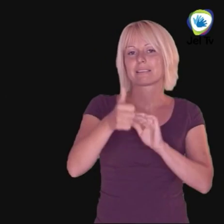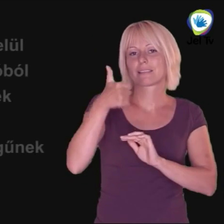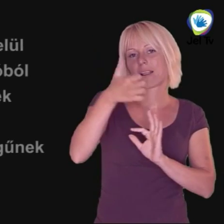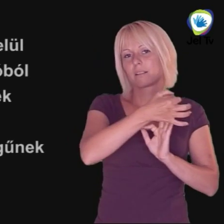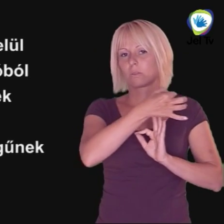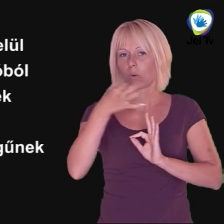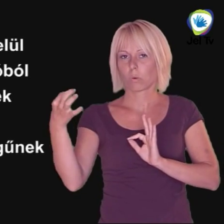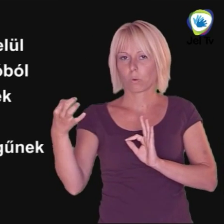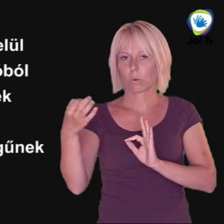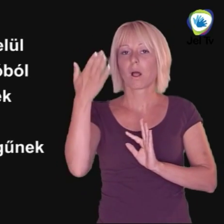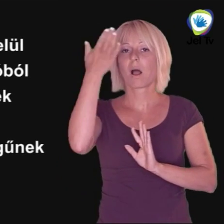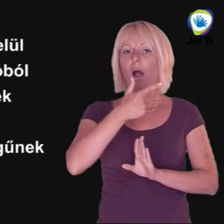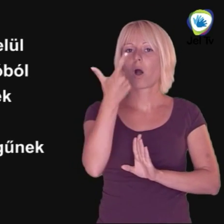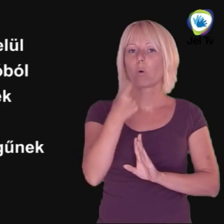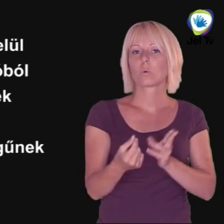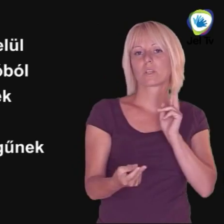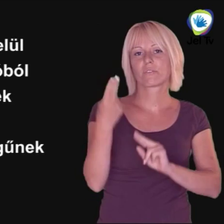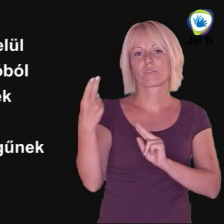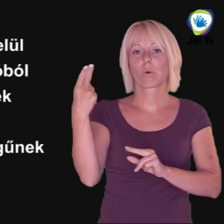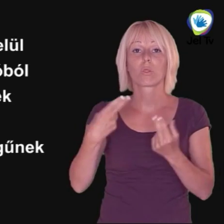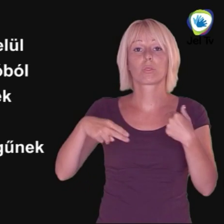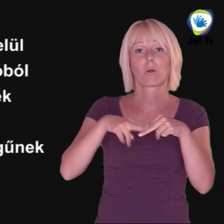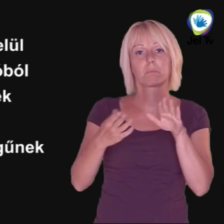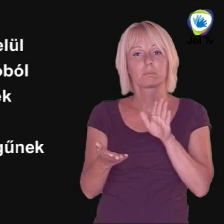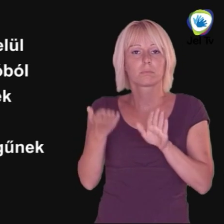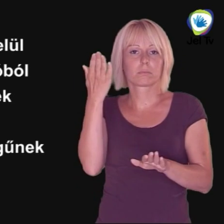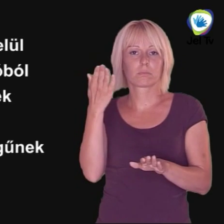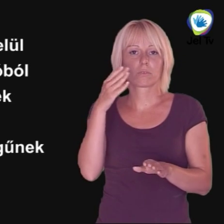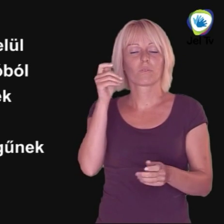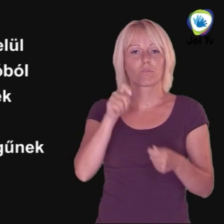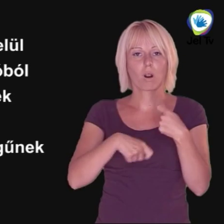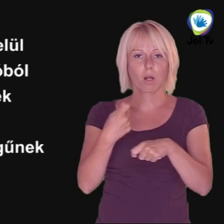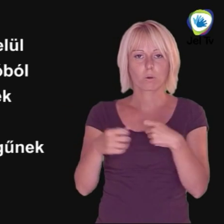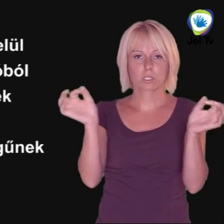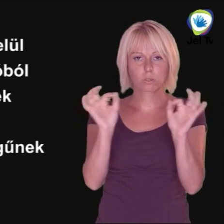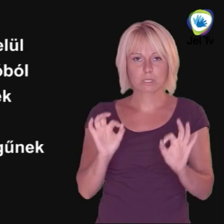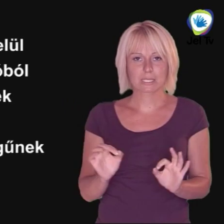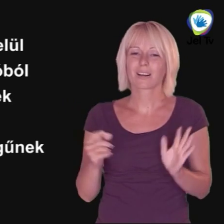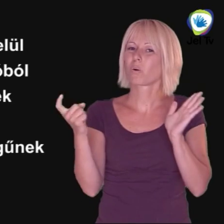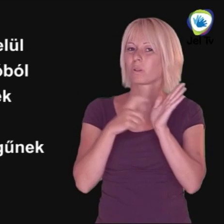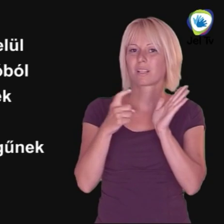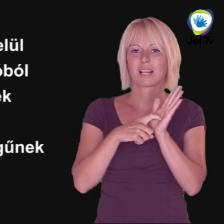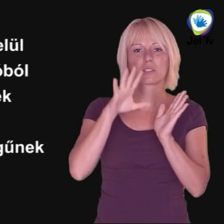a 20-nál több főt foglalkoztató cégek kötelesek az állományuk 5%-ába